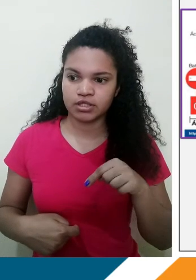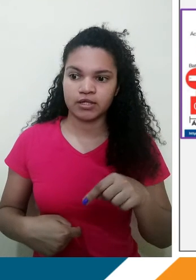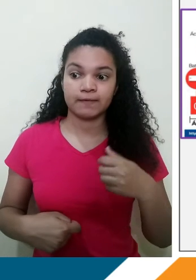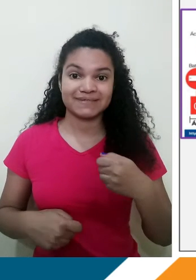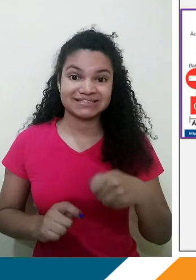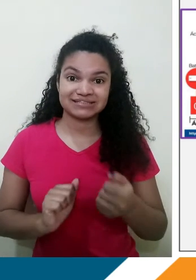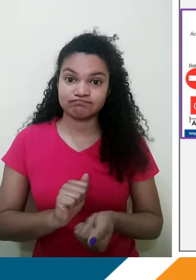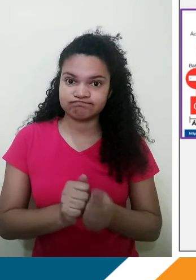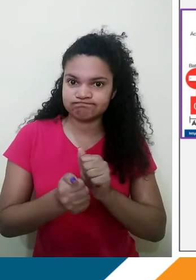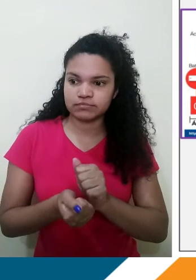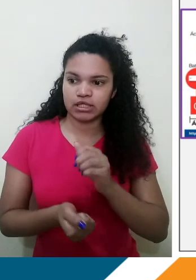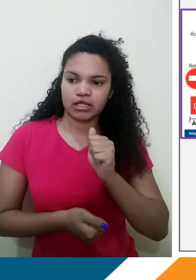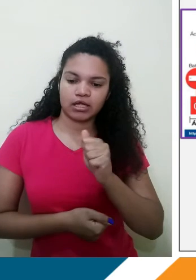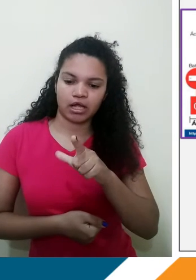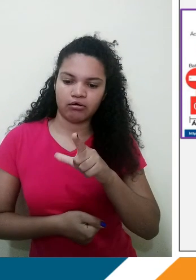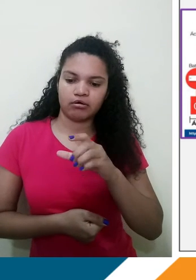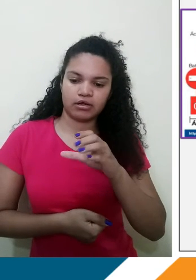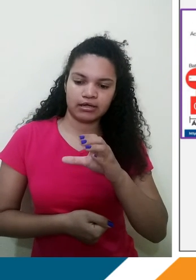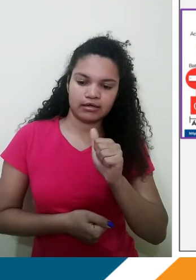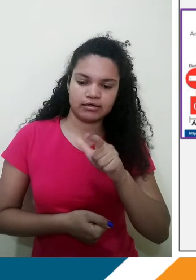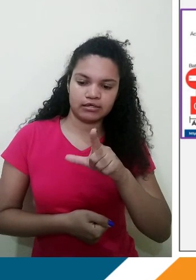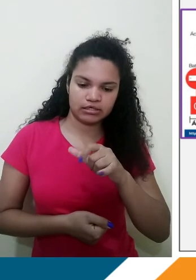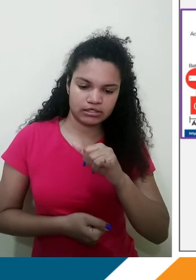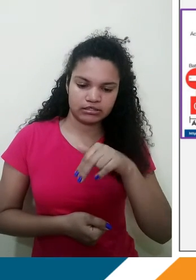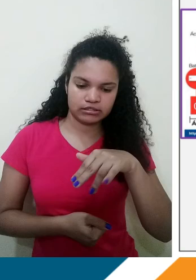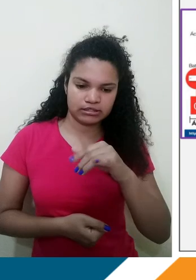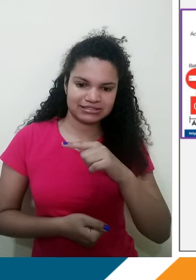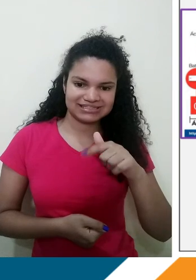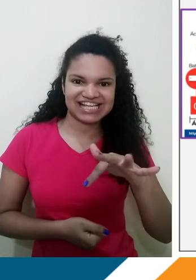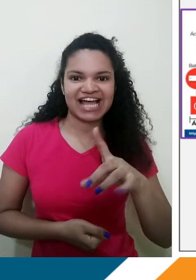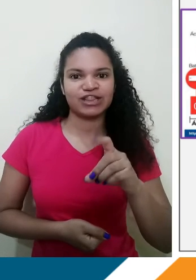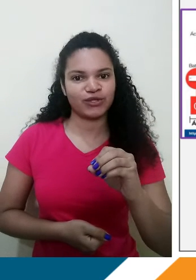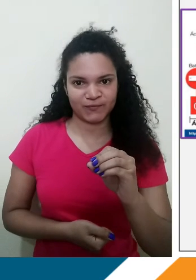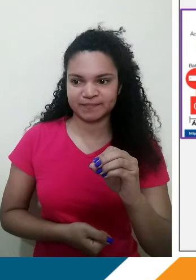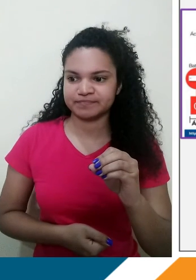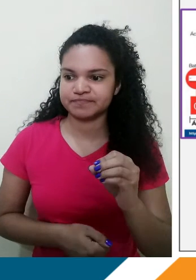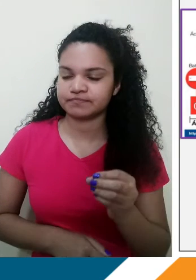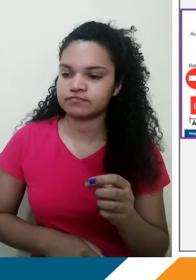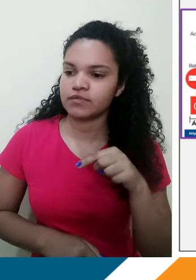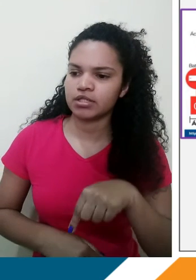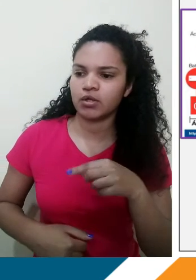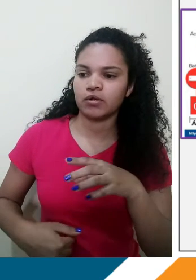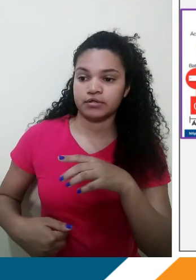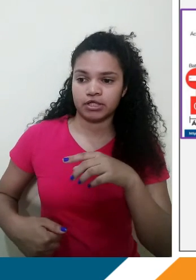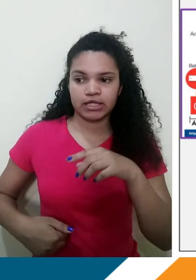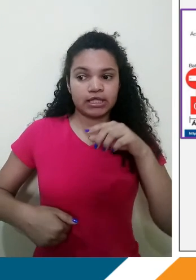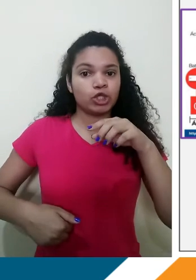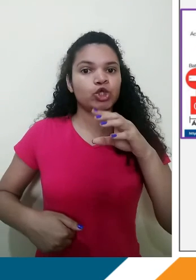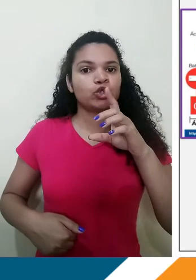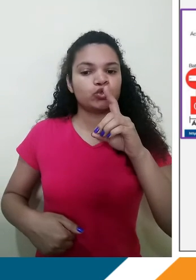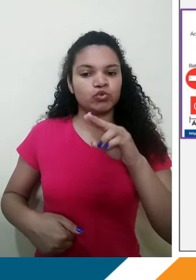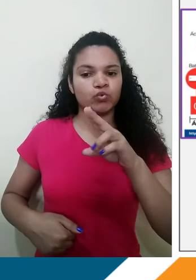do intestino delgado, que é chamada de duodeno. Aqui no duodeno ocorre a ação da bile produzida pelo